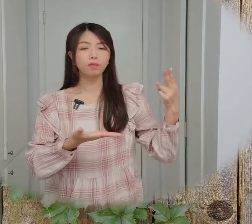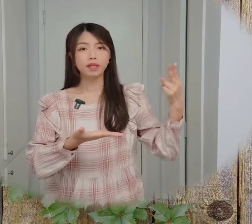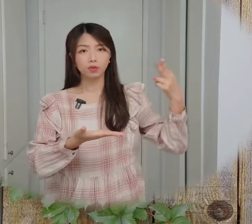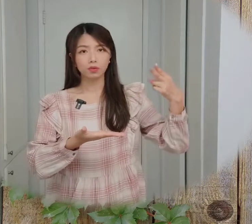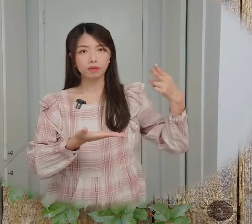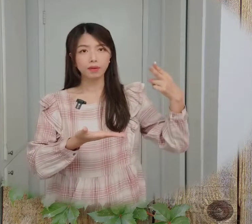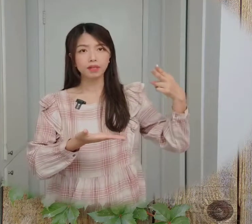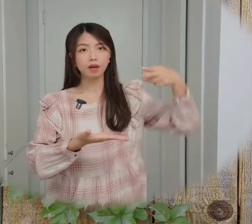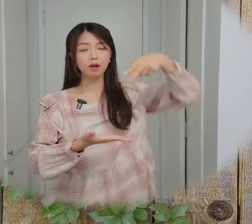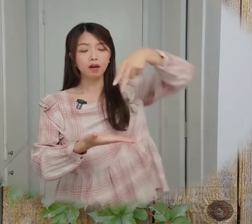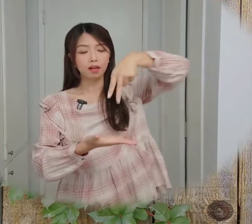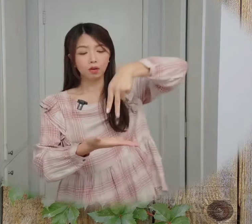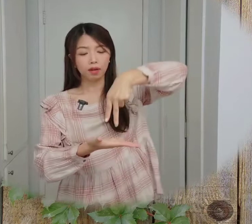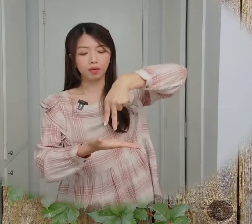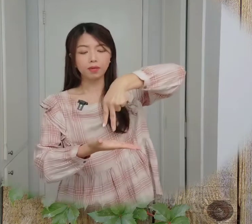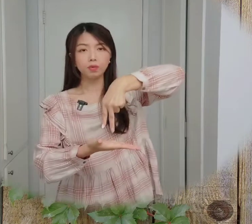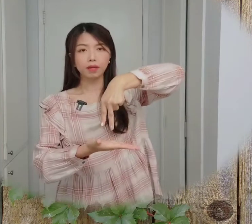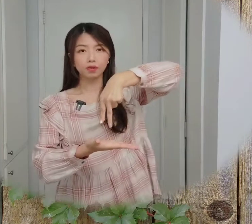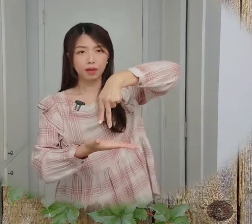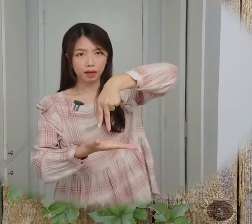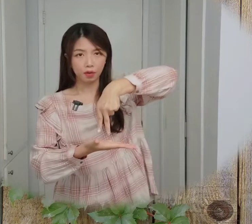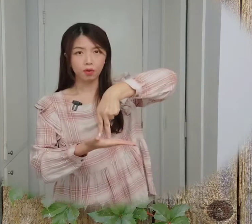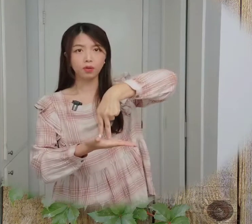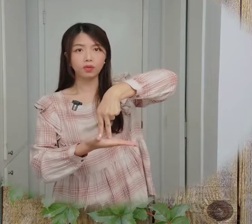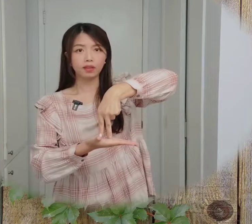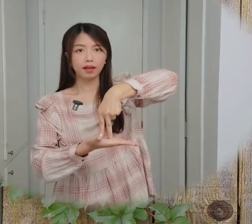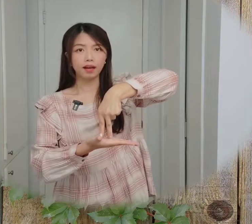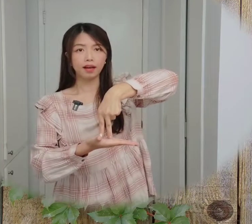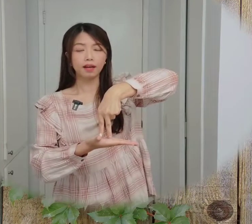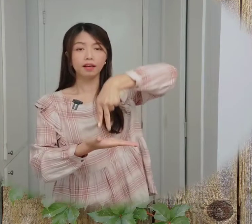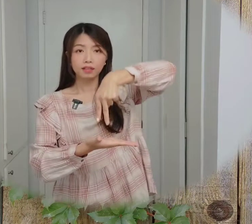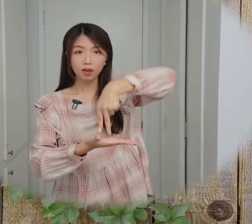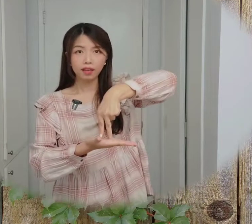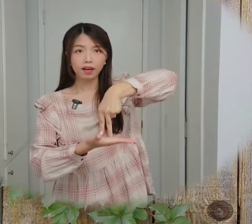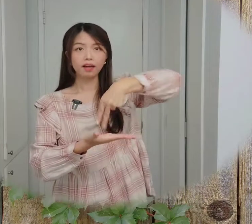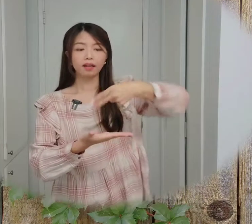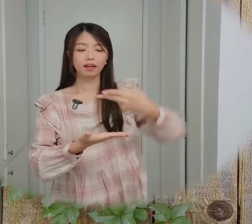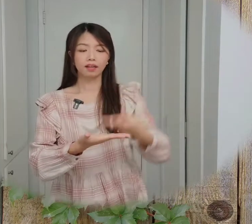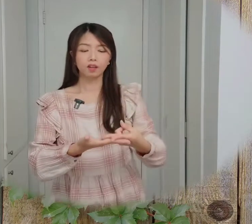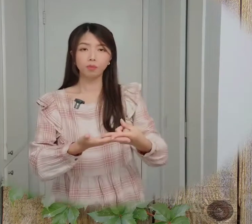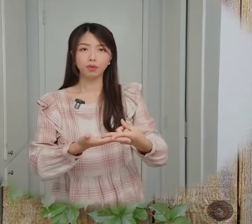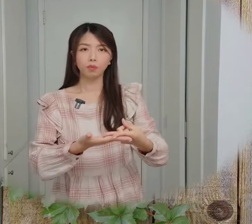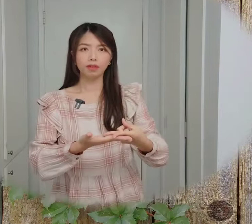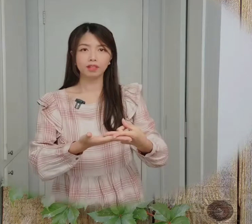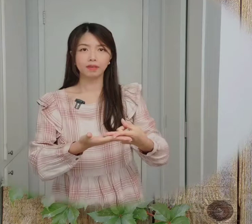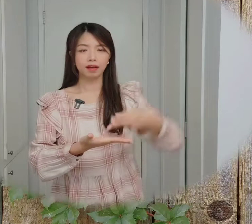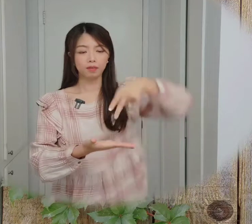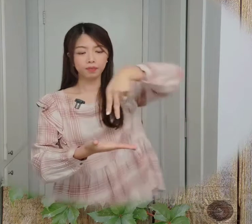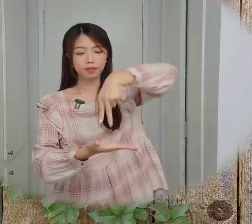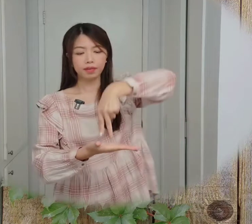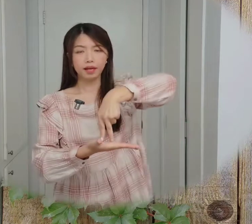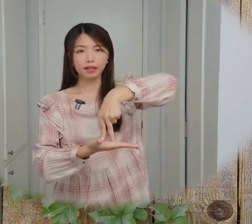손은 검지하고 중지만 펴셔서 이렇게 왼손바닥 위에 올려놓으셨다가 서 있다가 옆으로 넘어뜨리시면